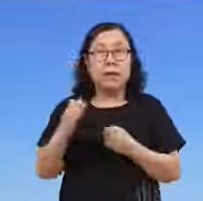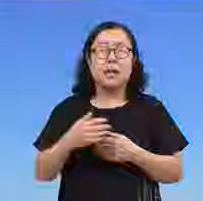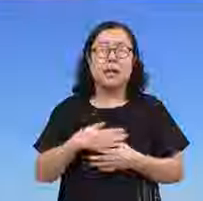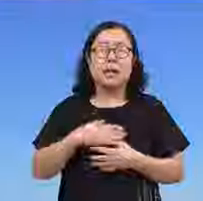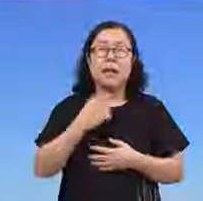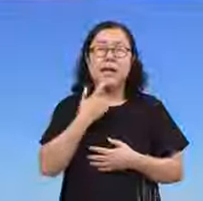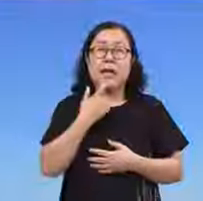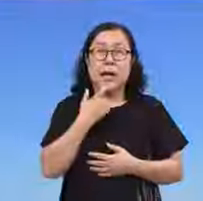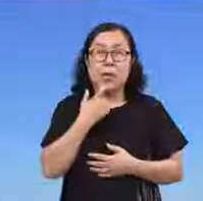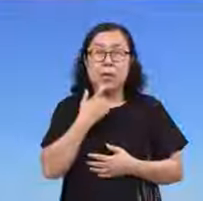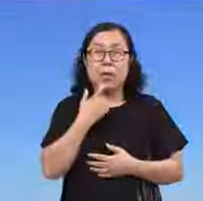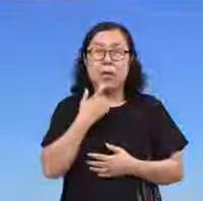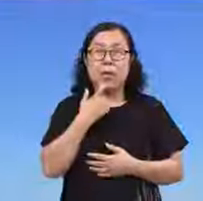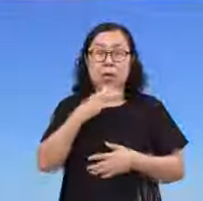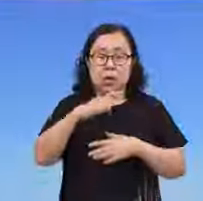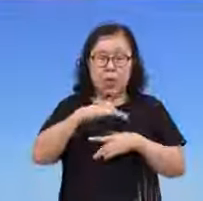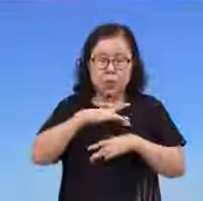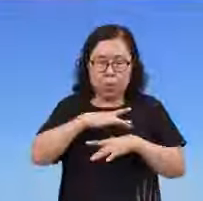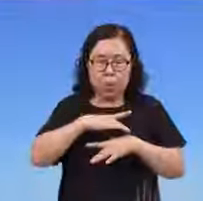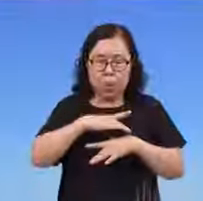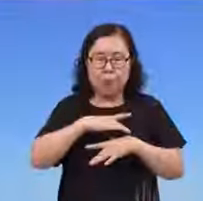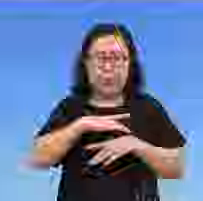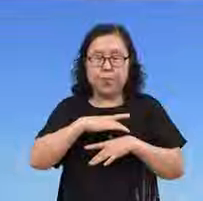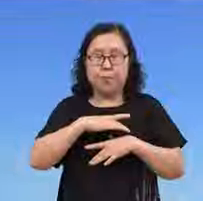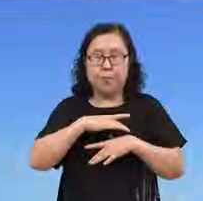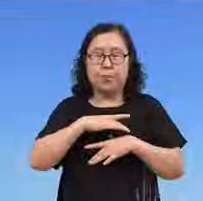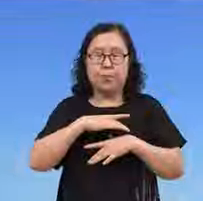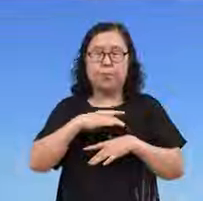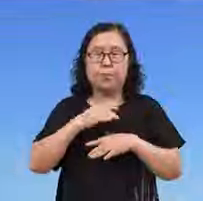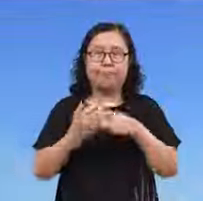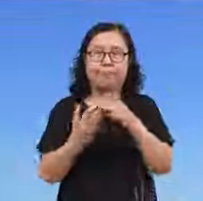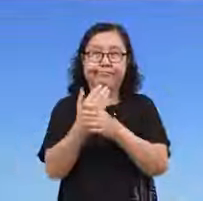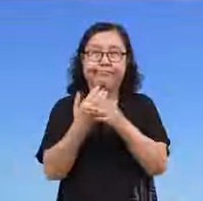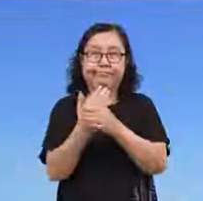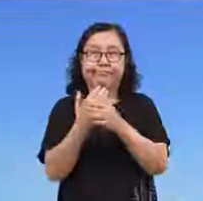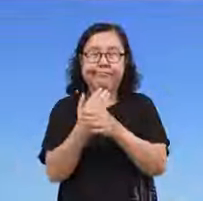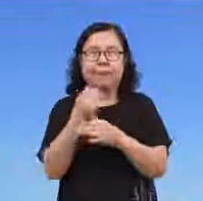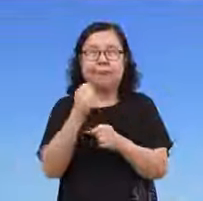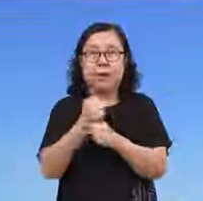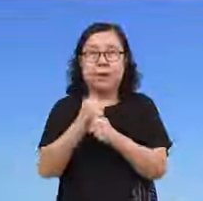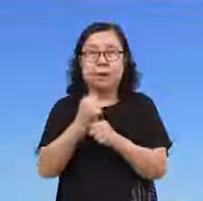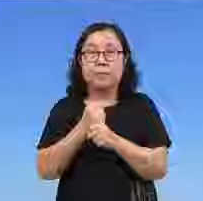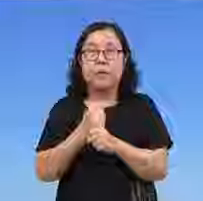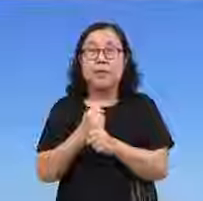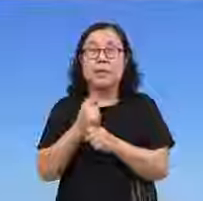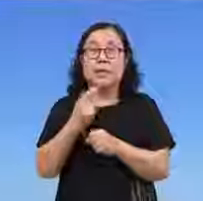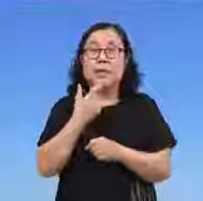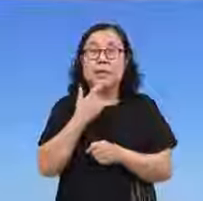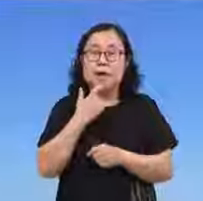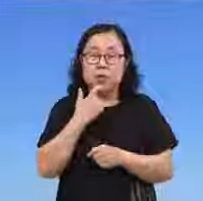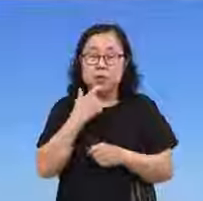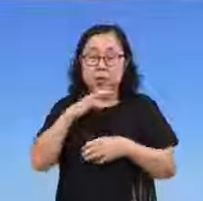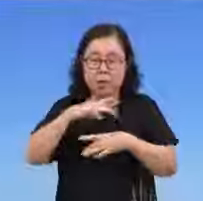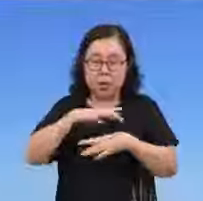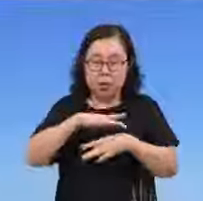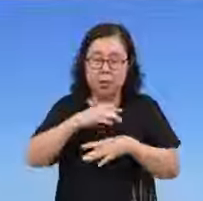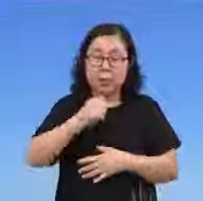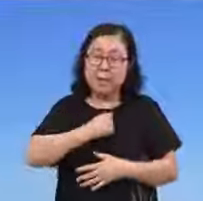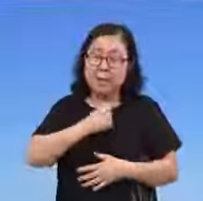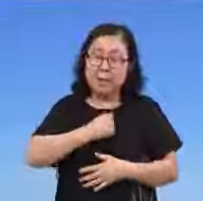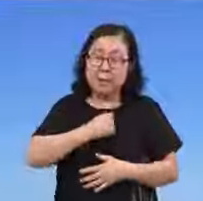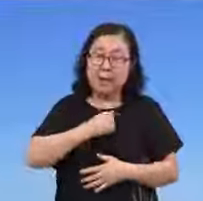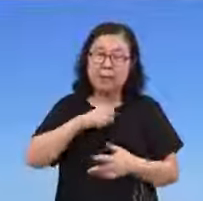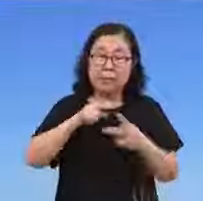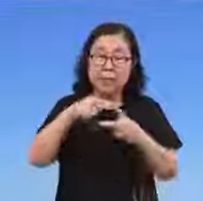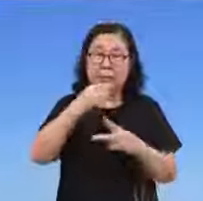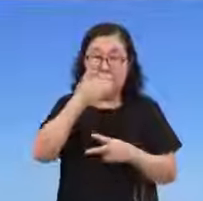이것이 야곱으로 하여금 두려움에 휩싸이게 만든 겁니다. 여러분, 이 야곱의 두려움과